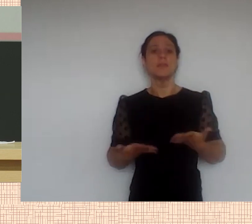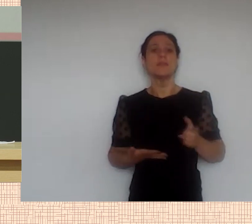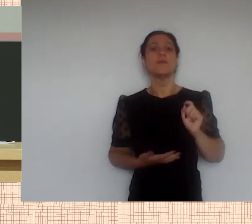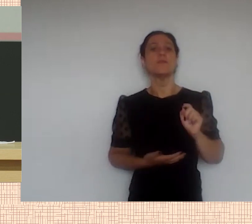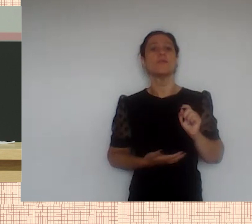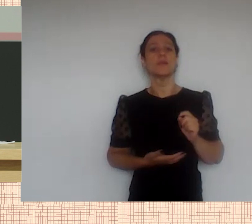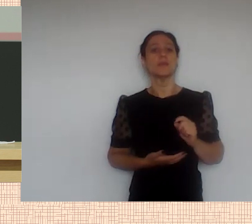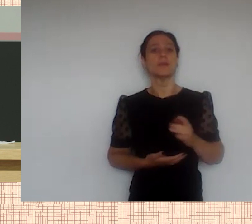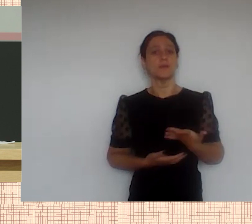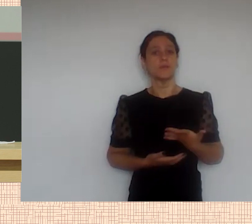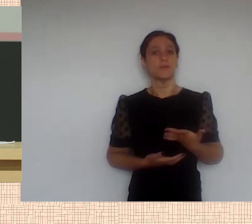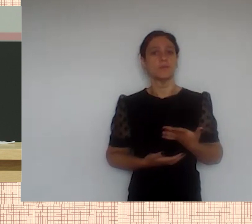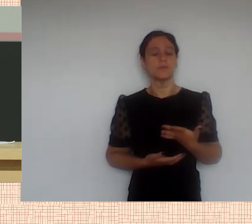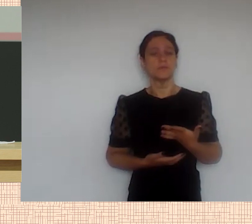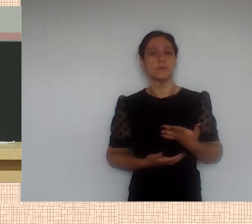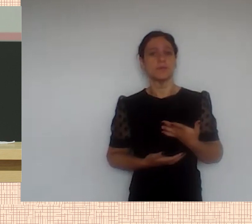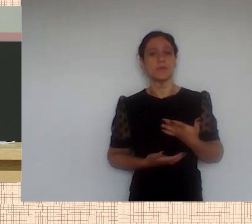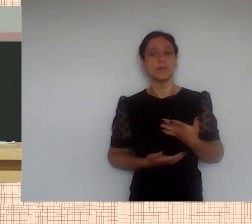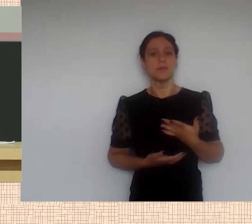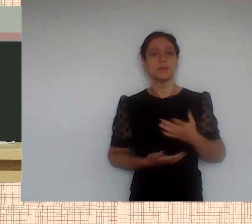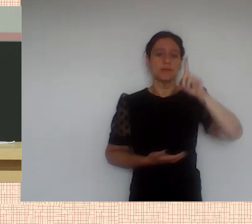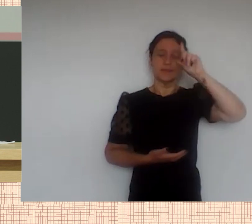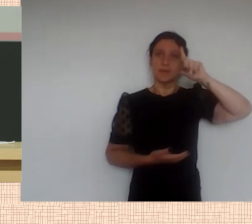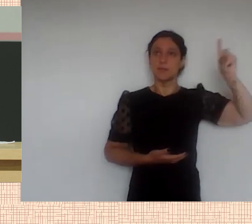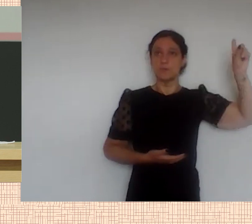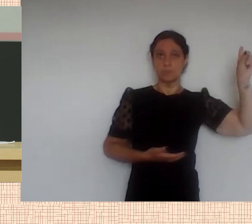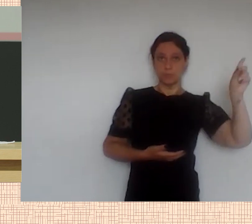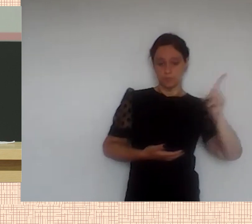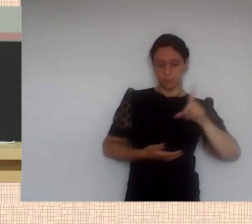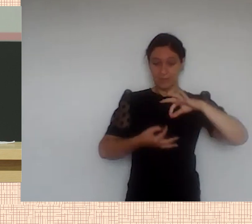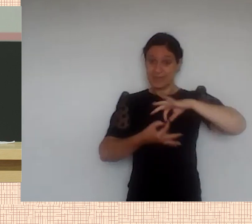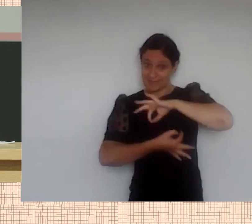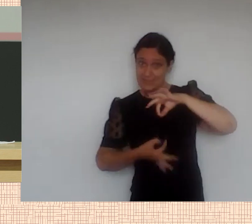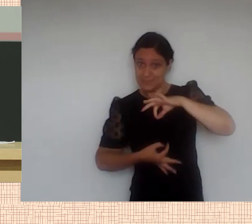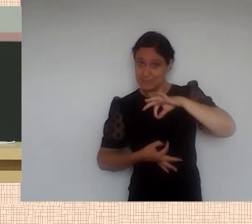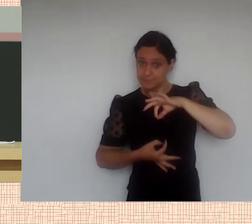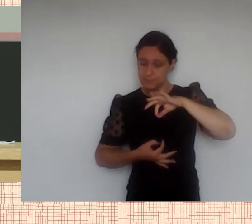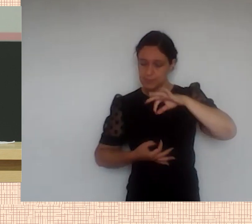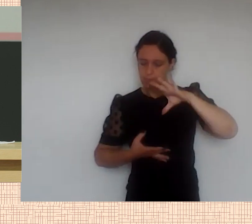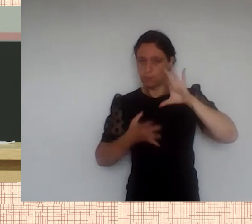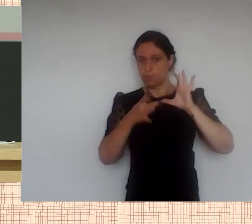Então, quando Deus nos reconectou pelo Espírito, o que precisa fazer?